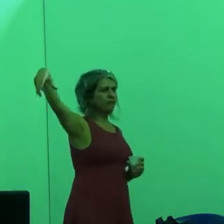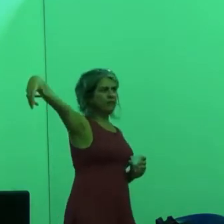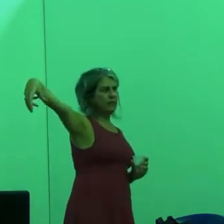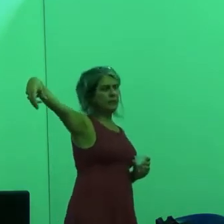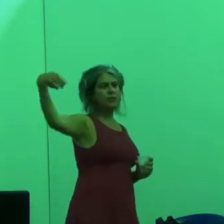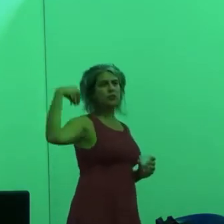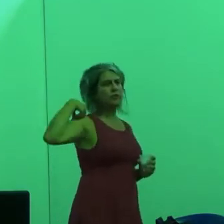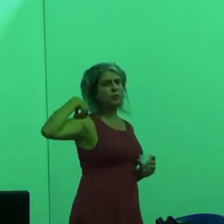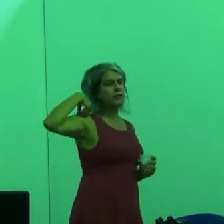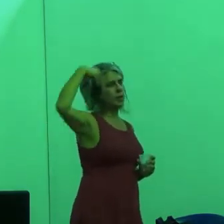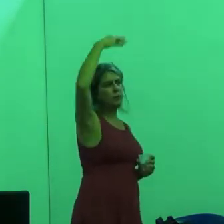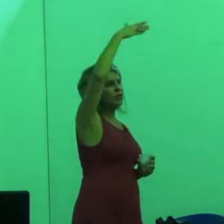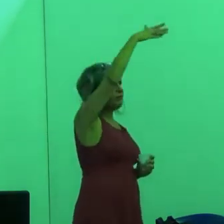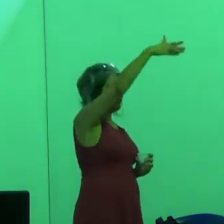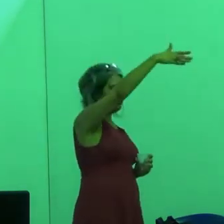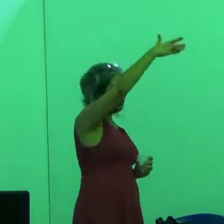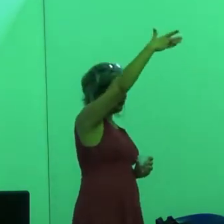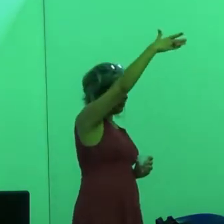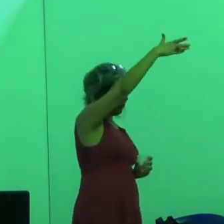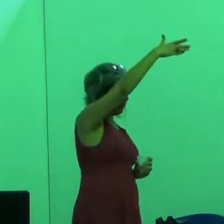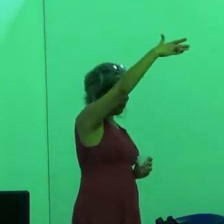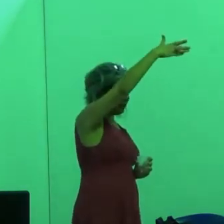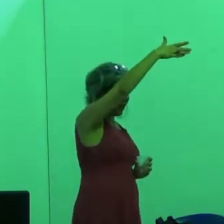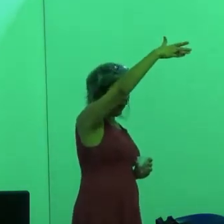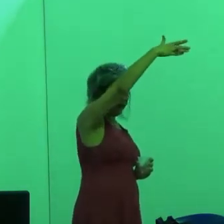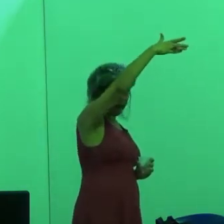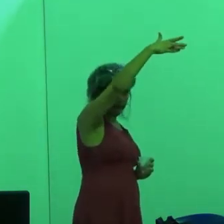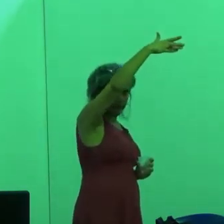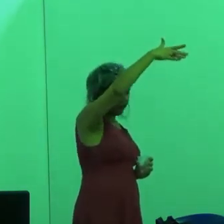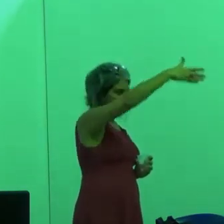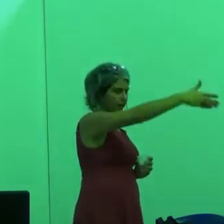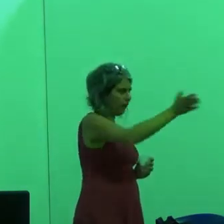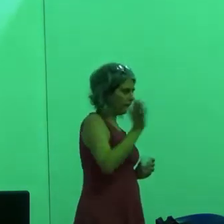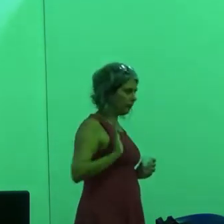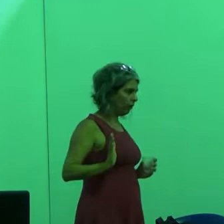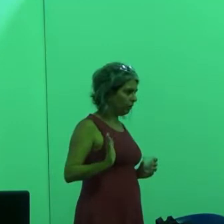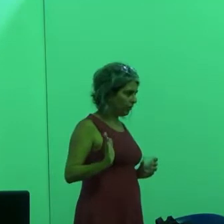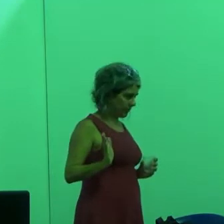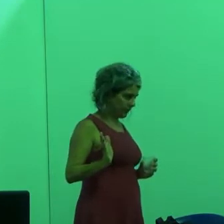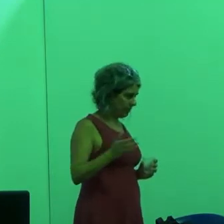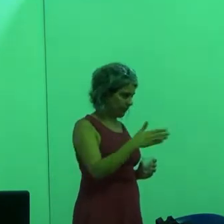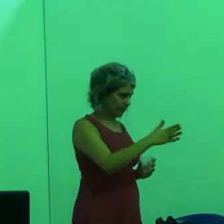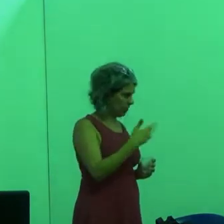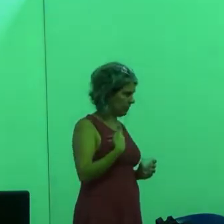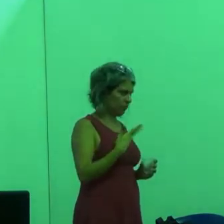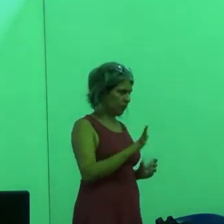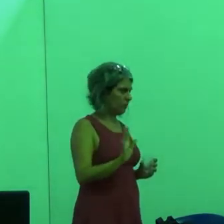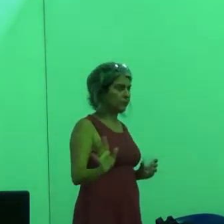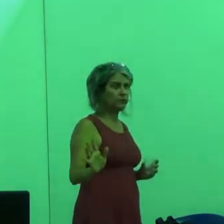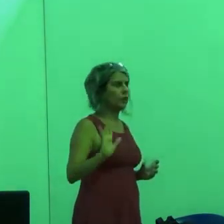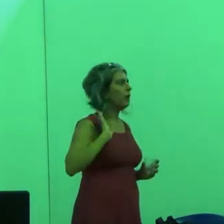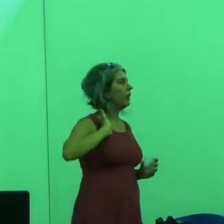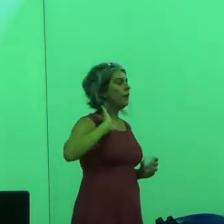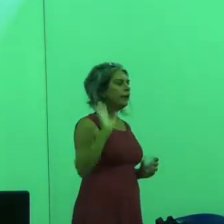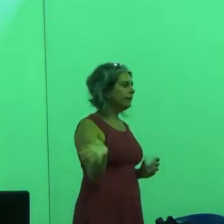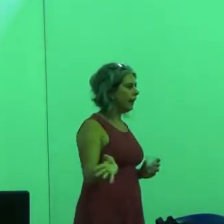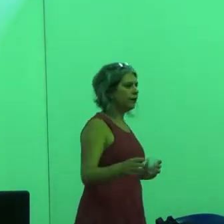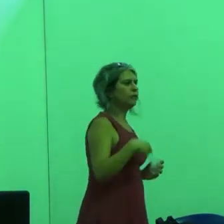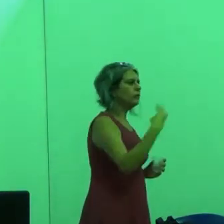feiras das majors, eu estou falando, por exemplo, acabou de ter feira do livro na UFSCar. O dia que você estava lá, estava rolando também, você sabia, você não sabia, não sabia, não sei o quê. Quem estava? O